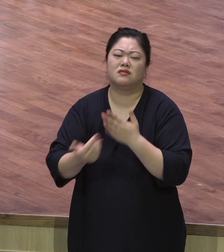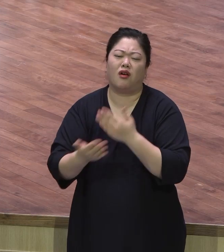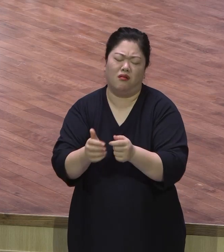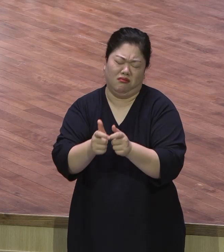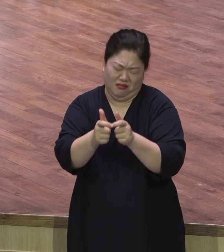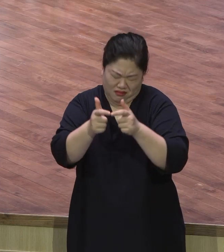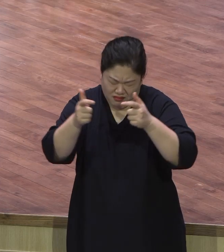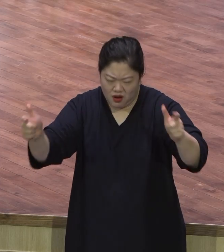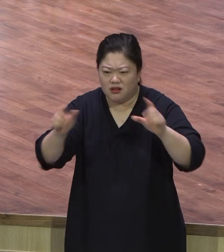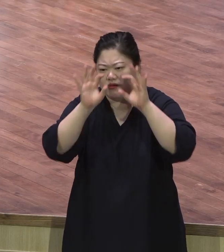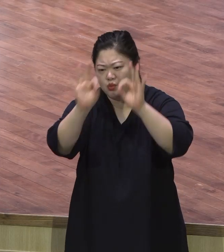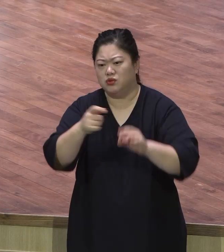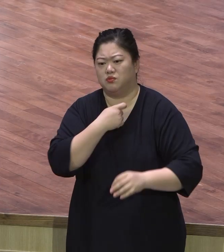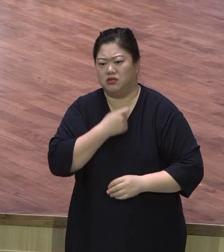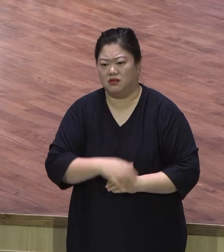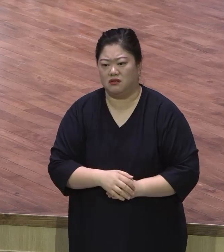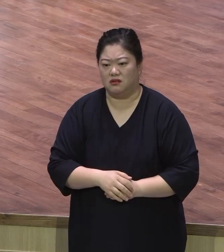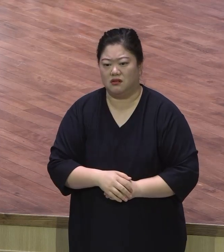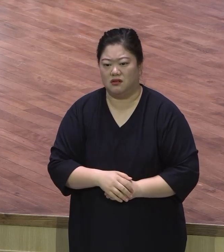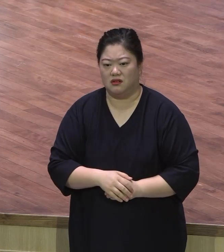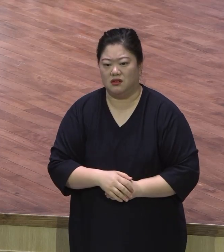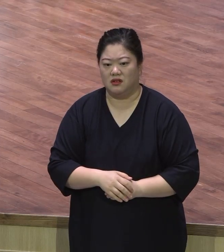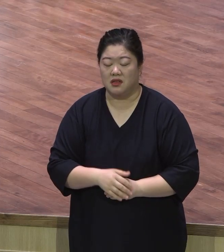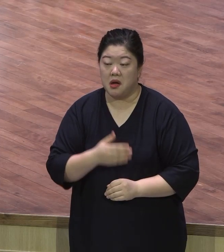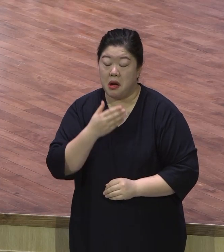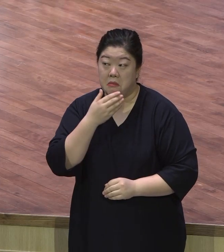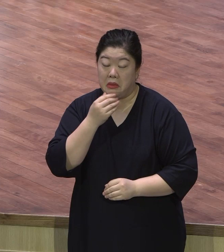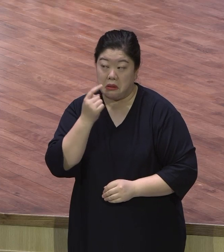좀 영적인 악착같은 사람 나와야 되겠다